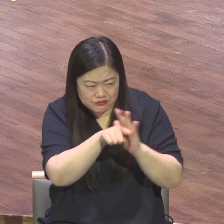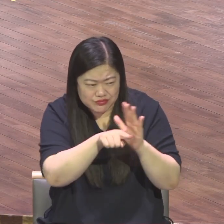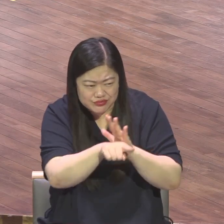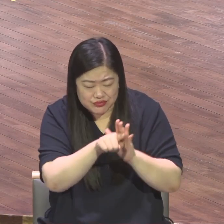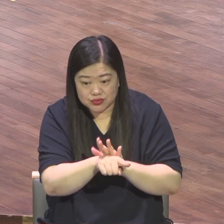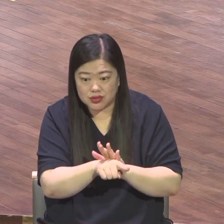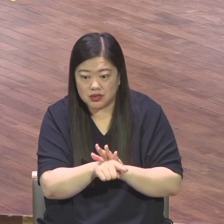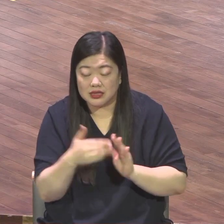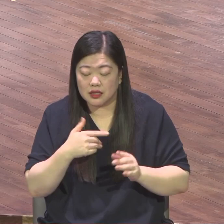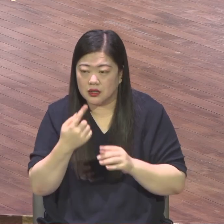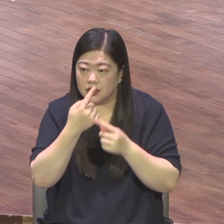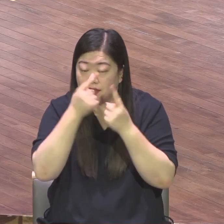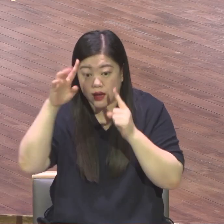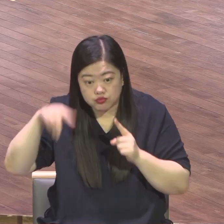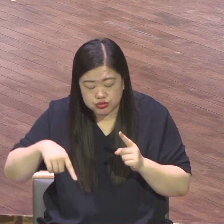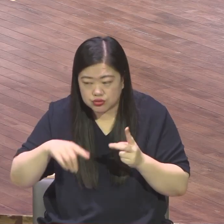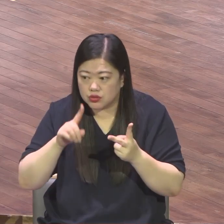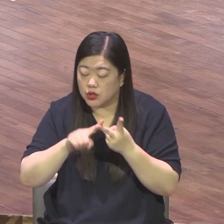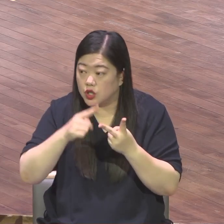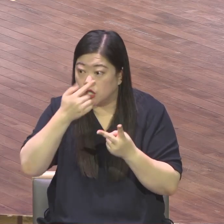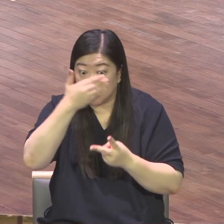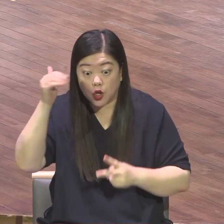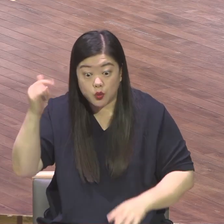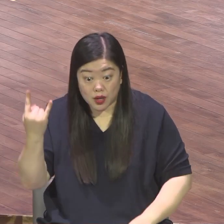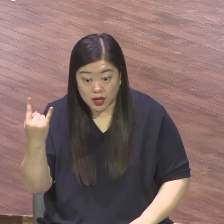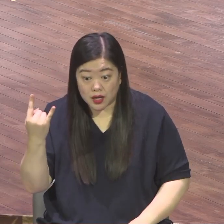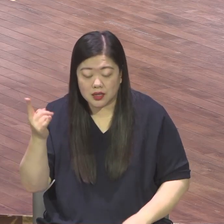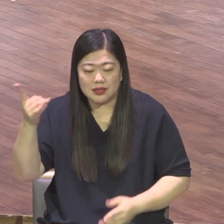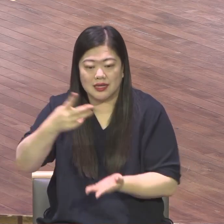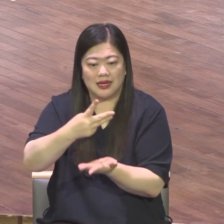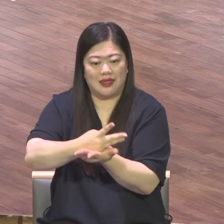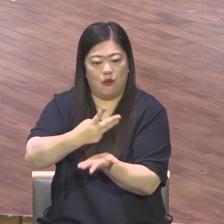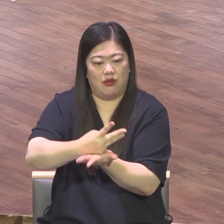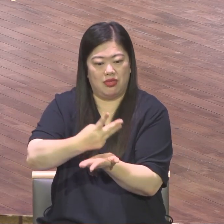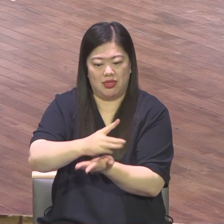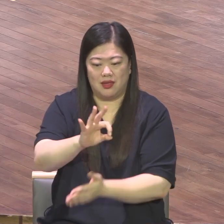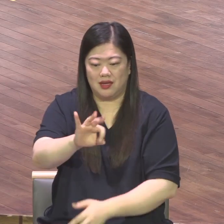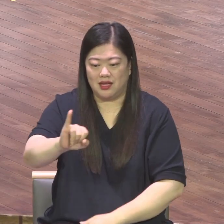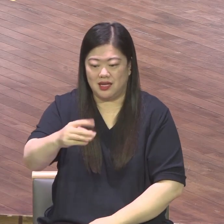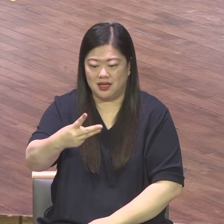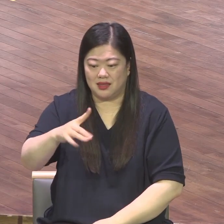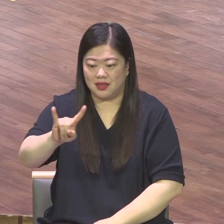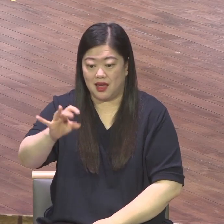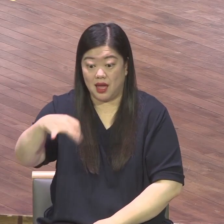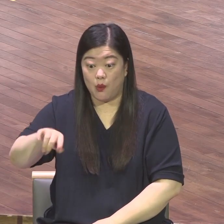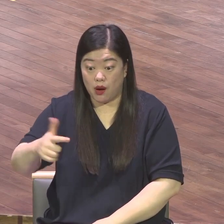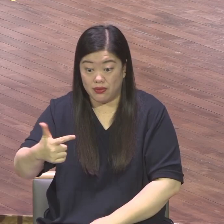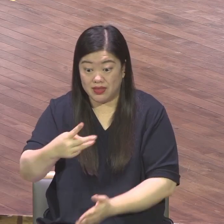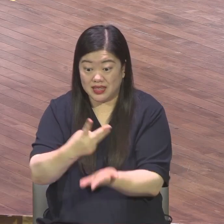있지. 당장 지금 이태원 다음 주 그 저 설립 예배 한다고 내보고 동영상 찍어달래 오늘.